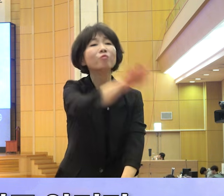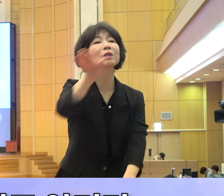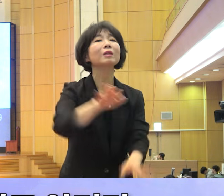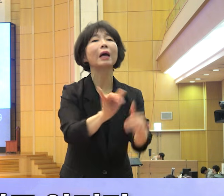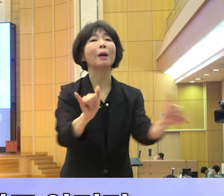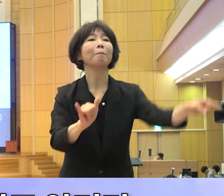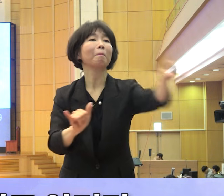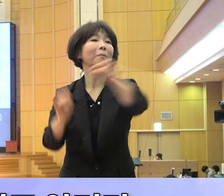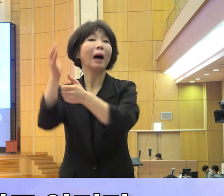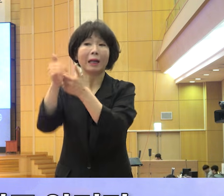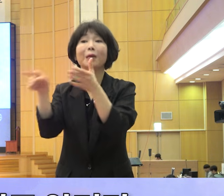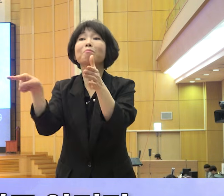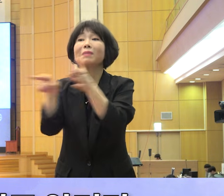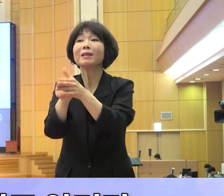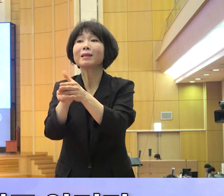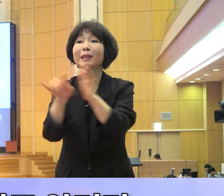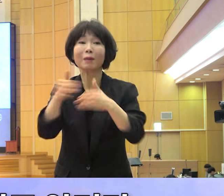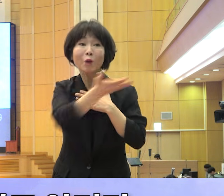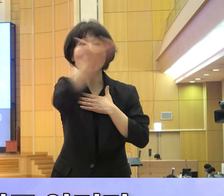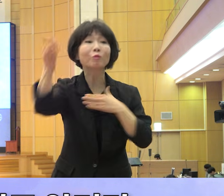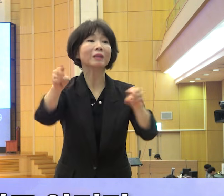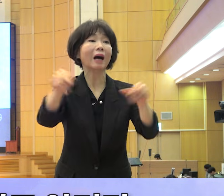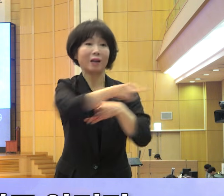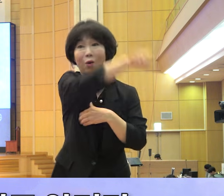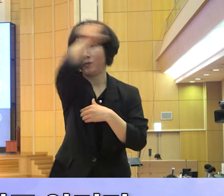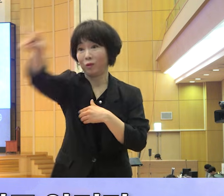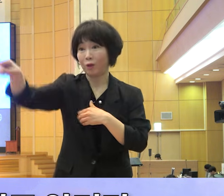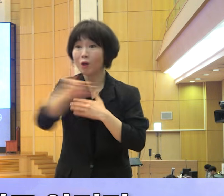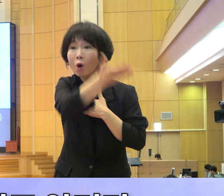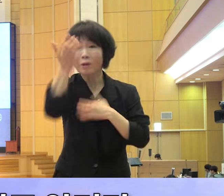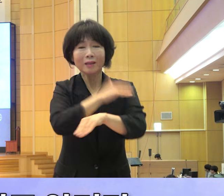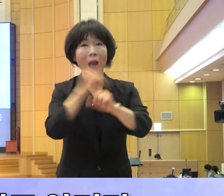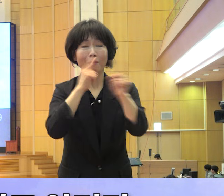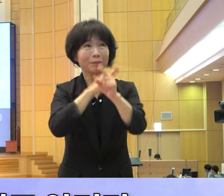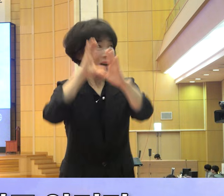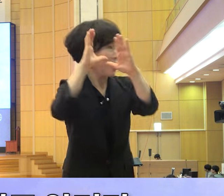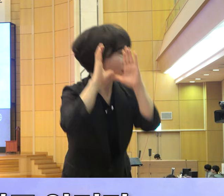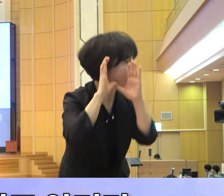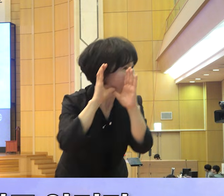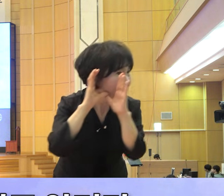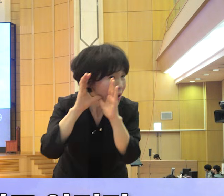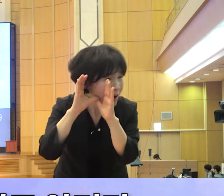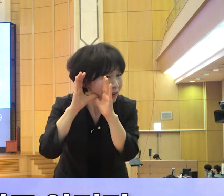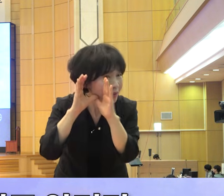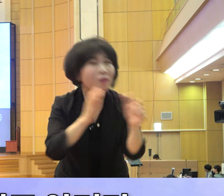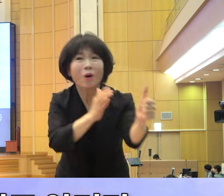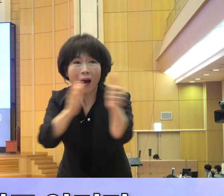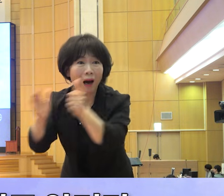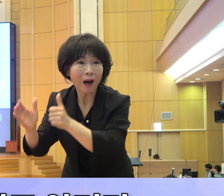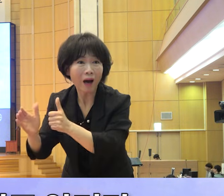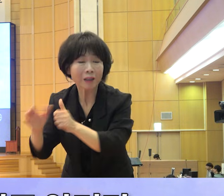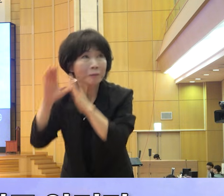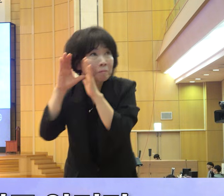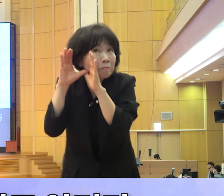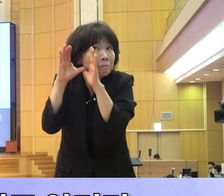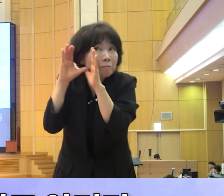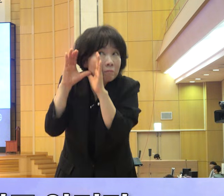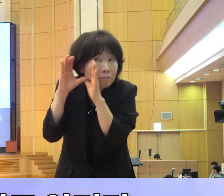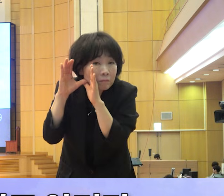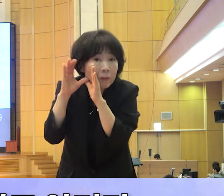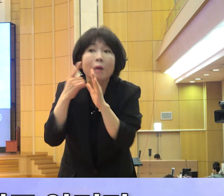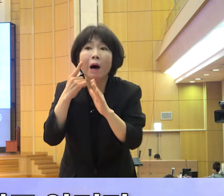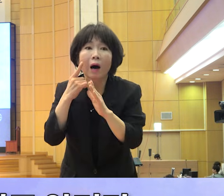우리 하나님 믿는 백성들을 말하는 거예요. 하늘이여 들으라, 땅이여 귀를